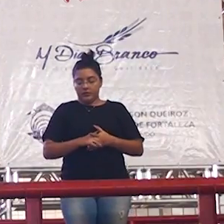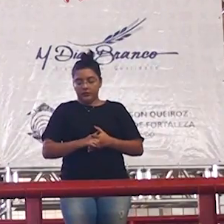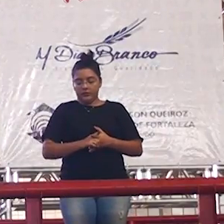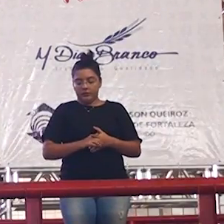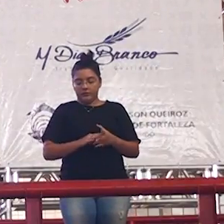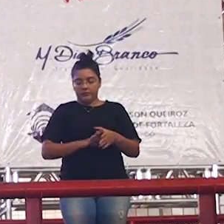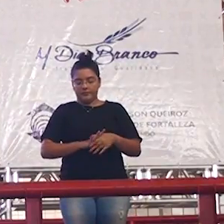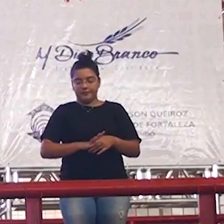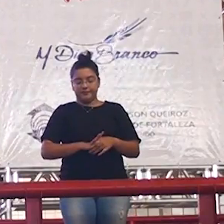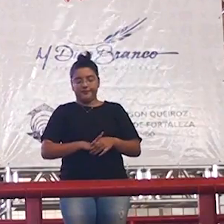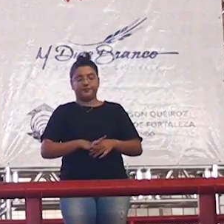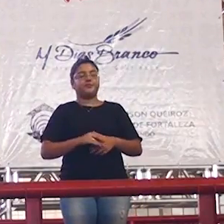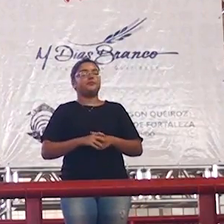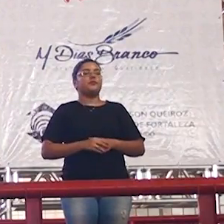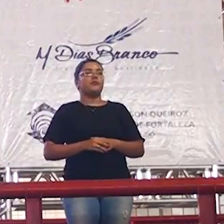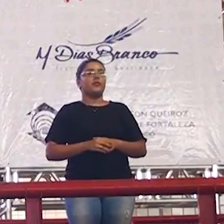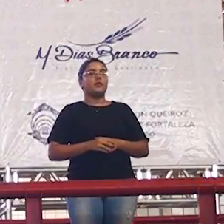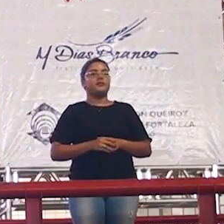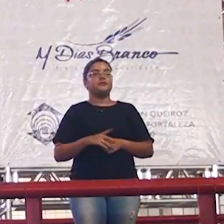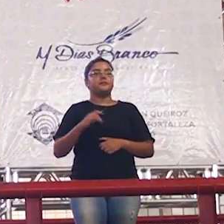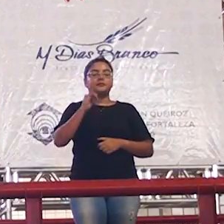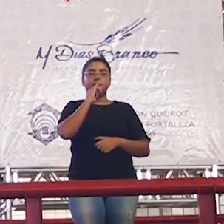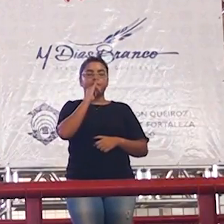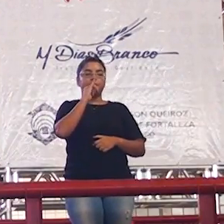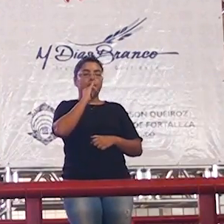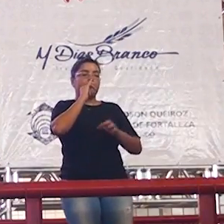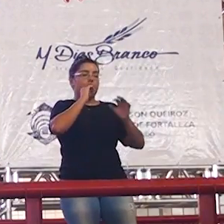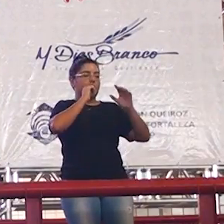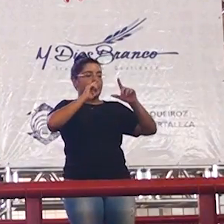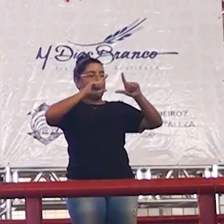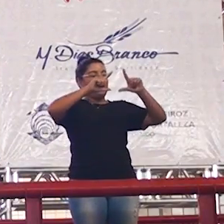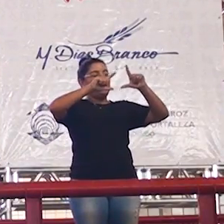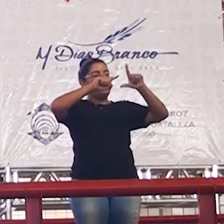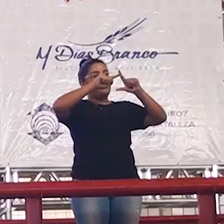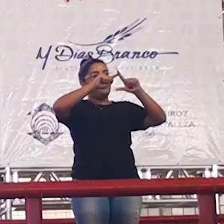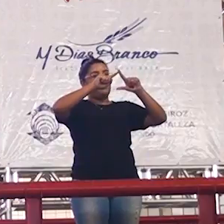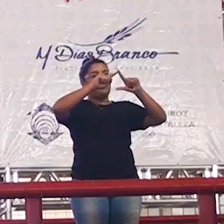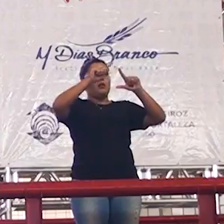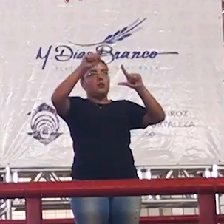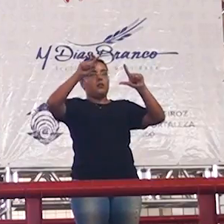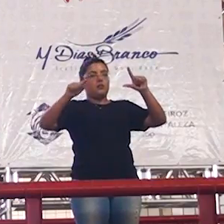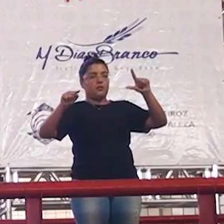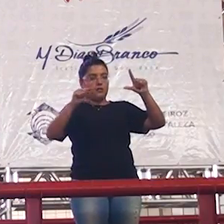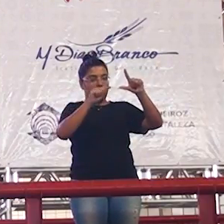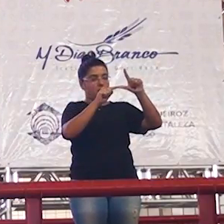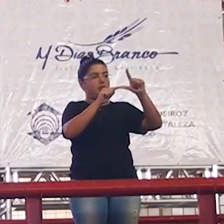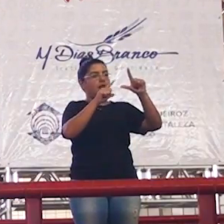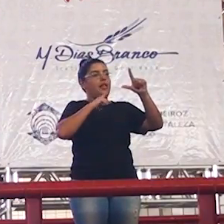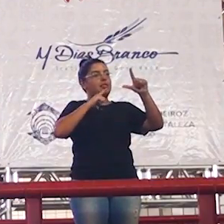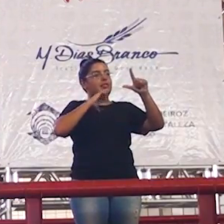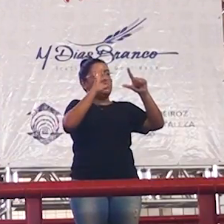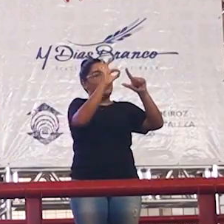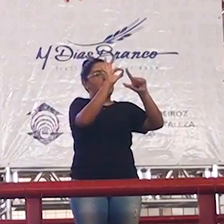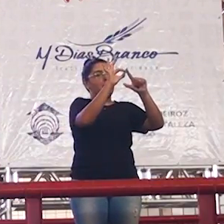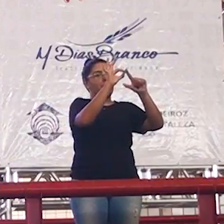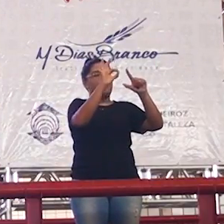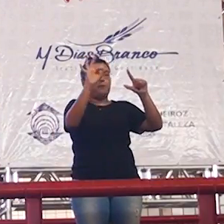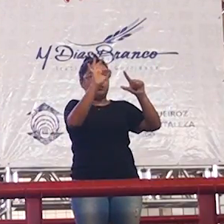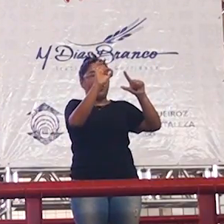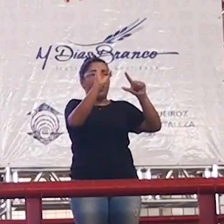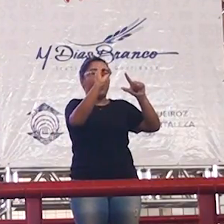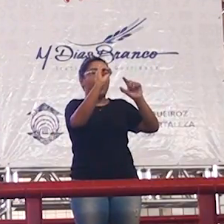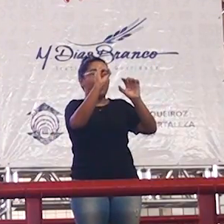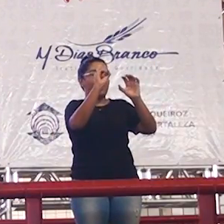a 1/3 da base e a 2/3 do vértice, certo? Isso aí serve para